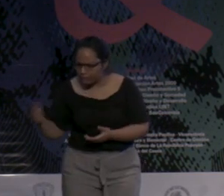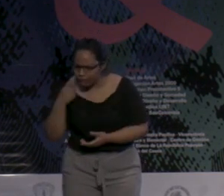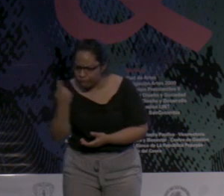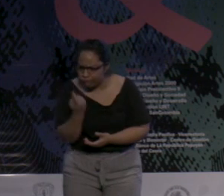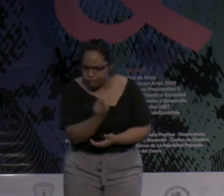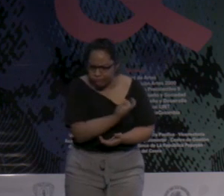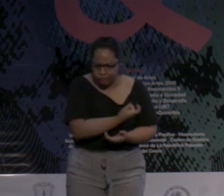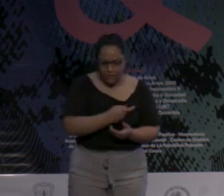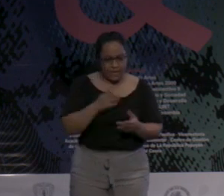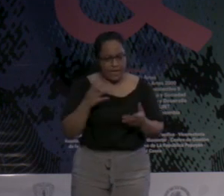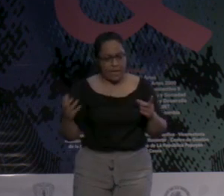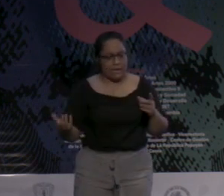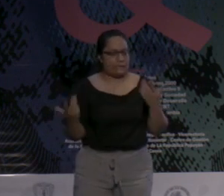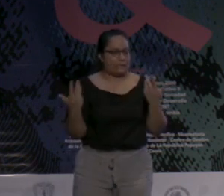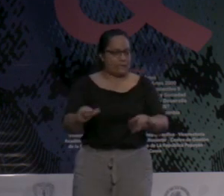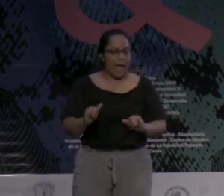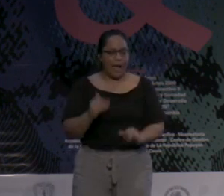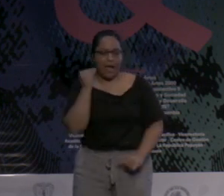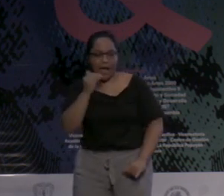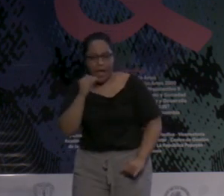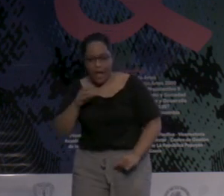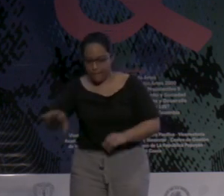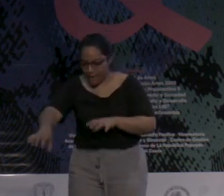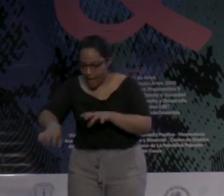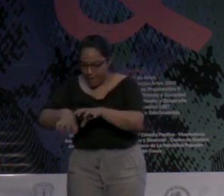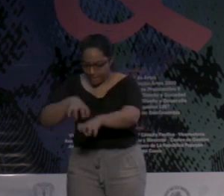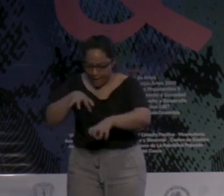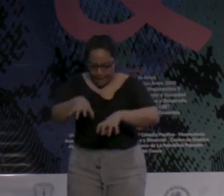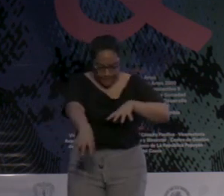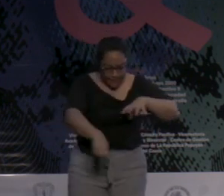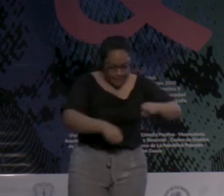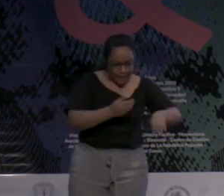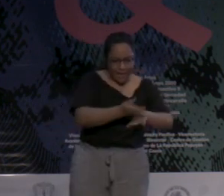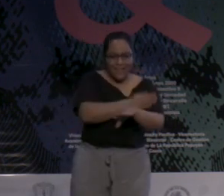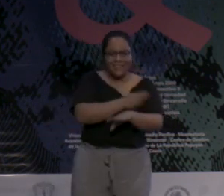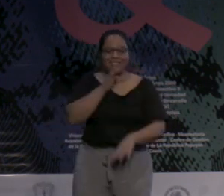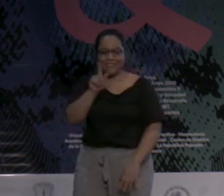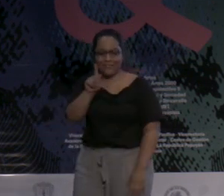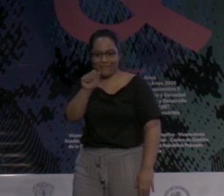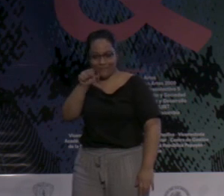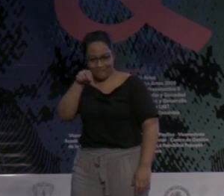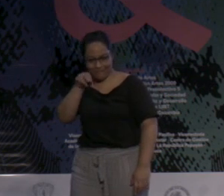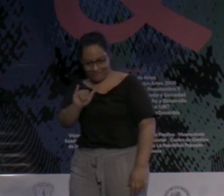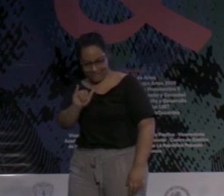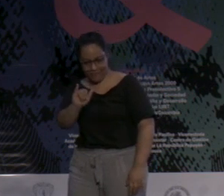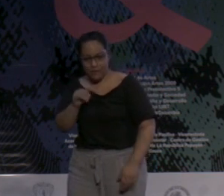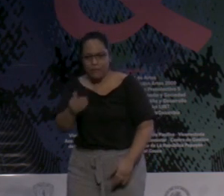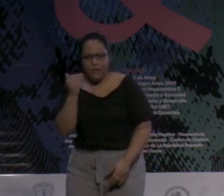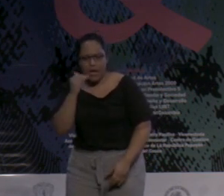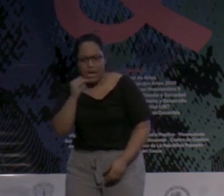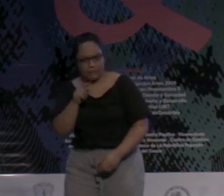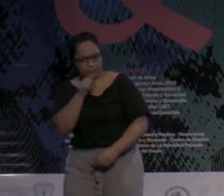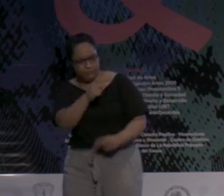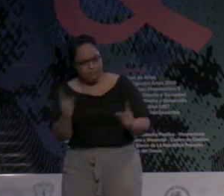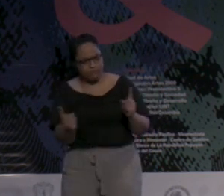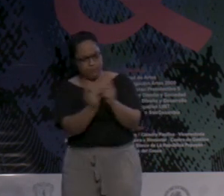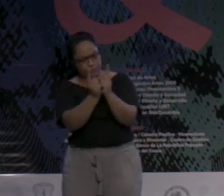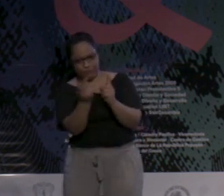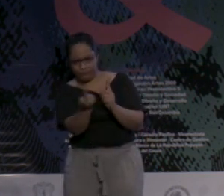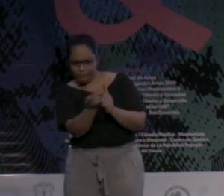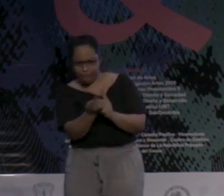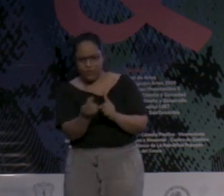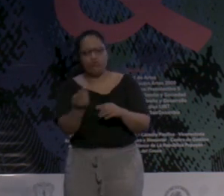montón de casas. Ella quería hacer una obra con una demolición y encontró en Suba una demolición. Cuando